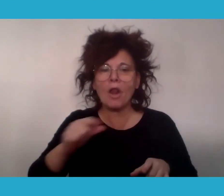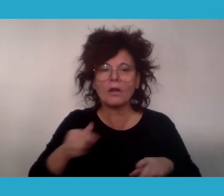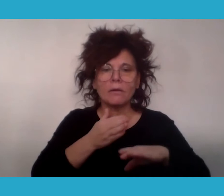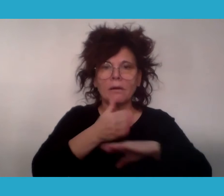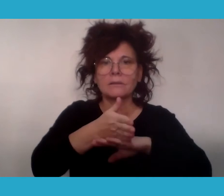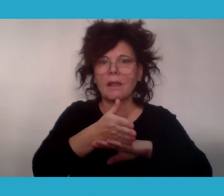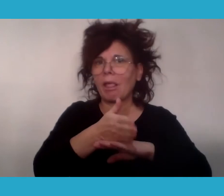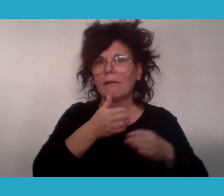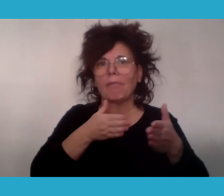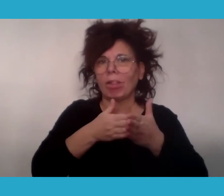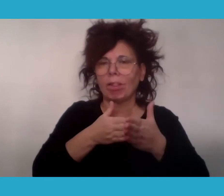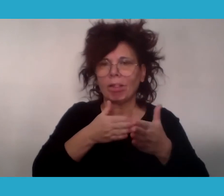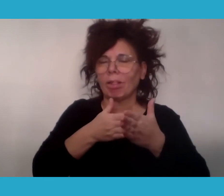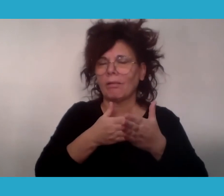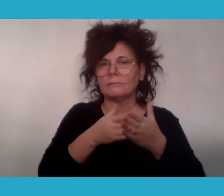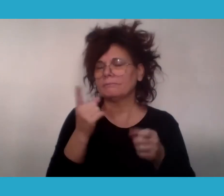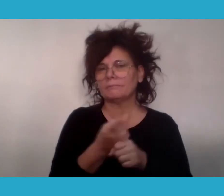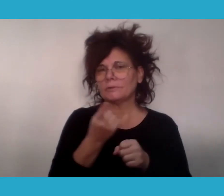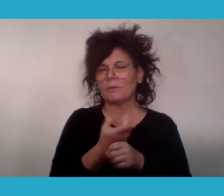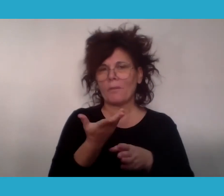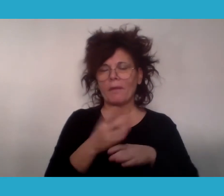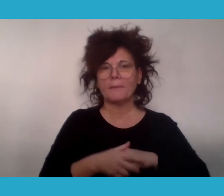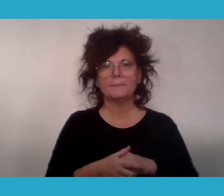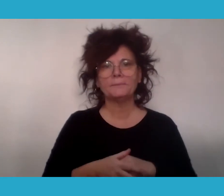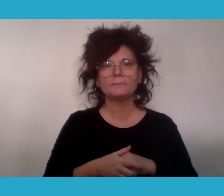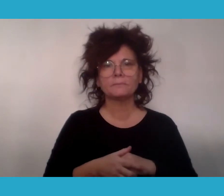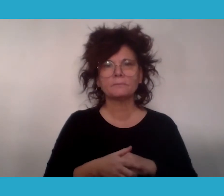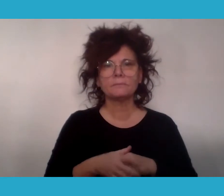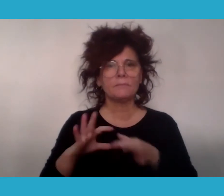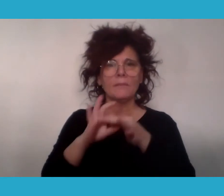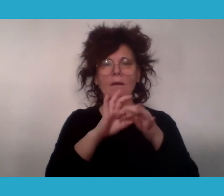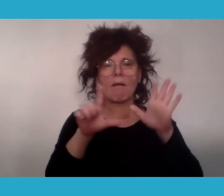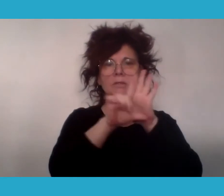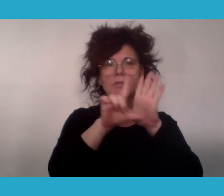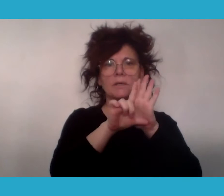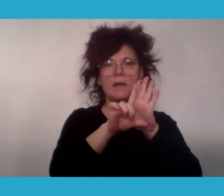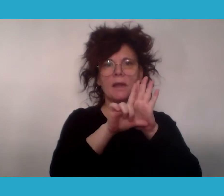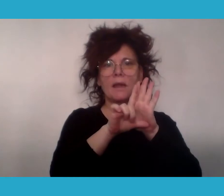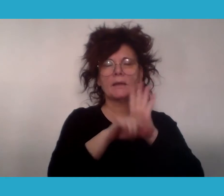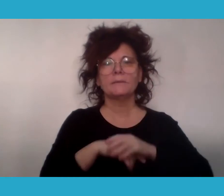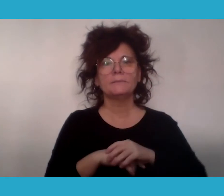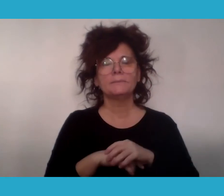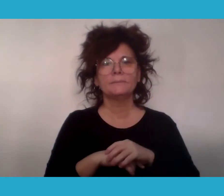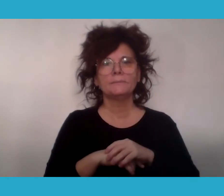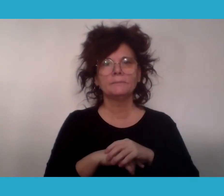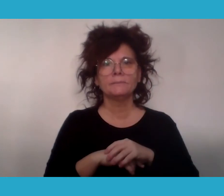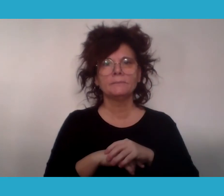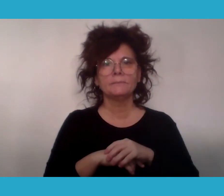ríos. Todo ello en contra de lo dispuesto en el artículo 41 de la Constitución Nacional y artículo